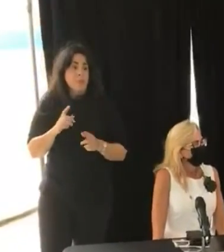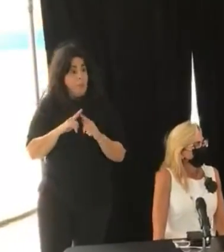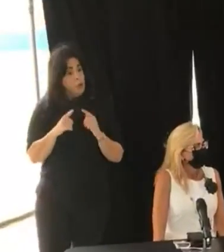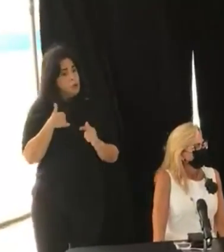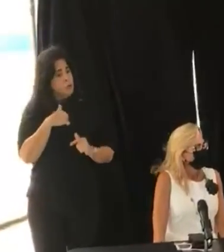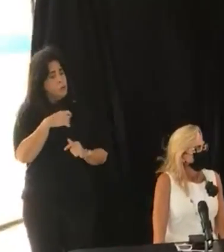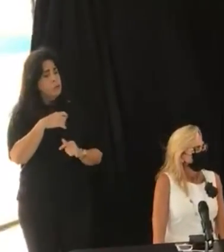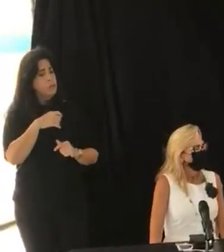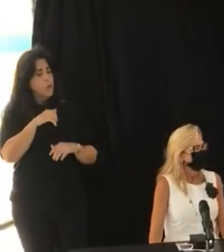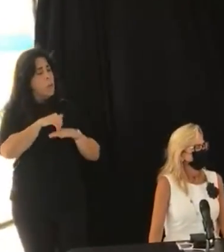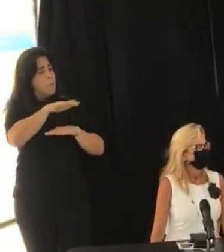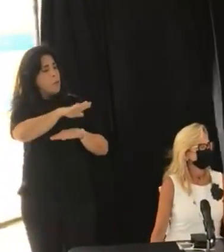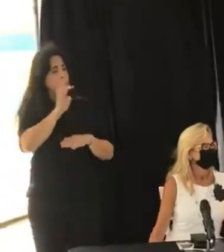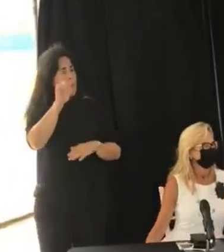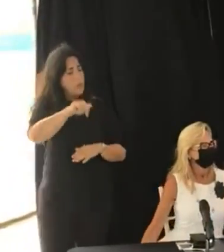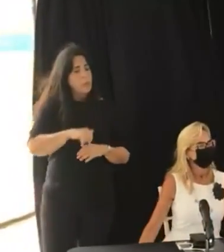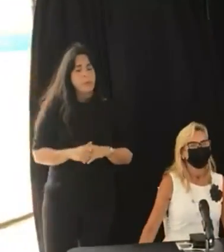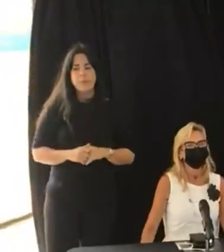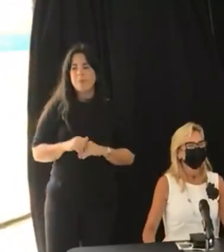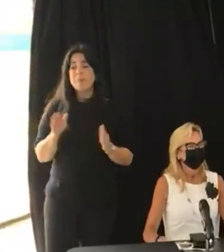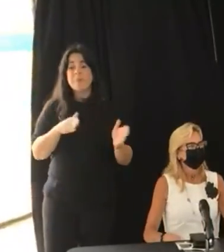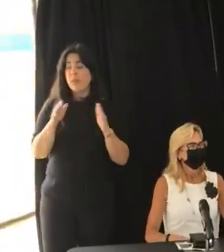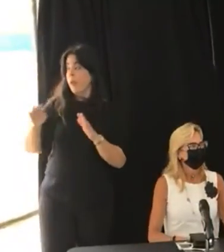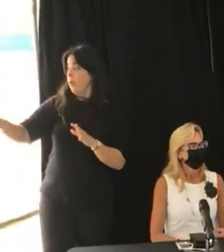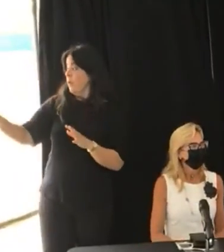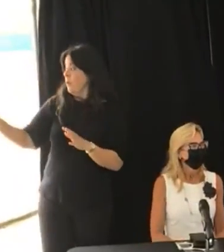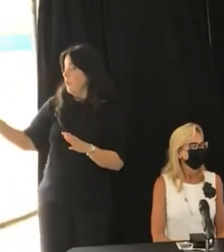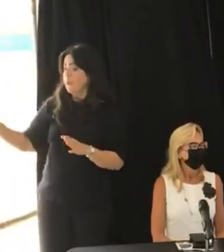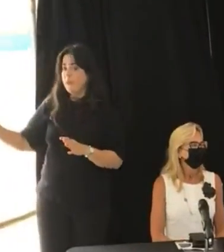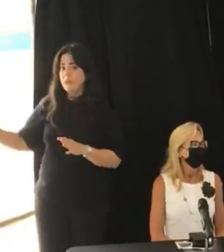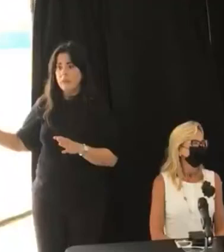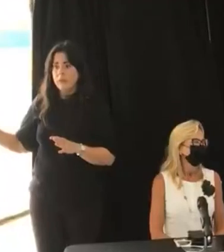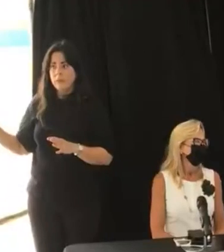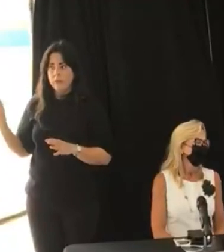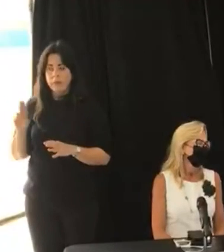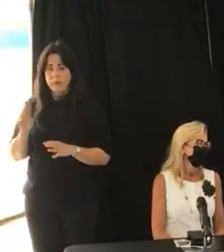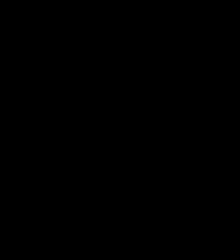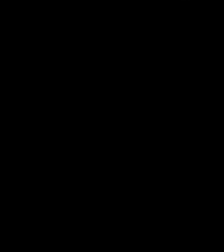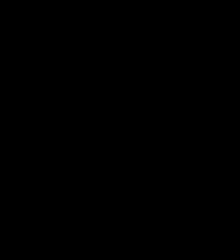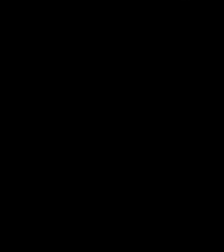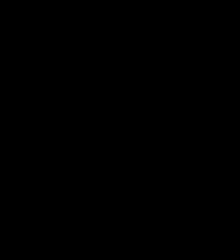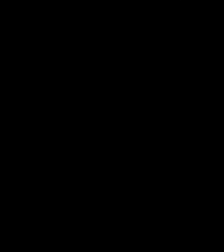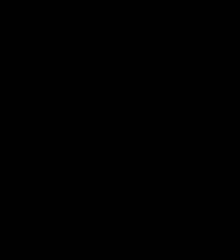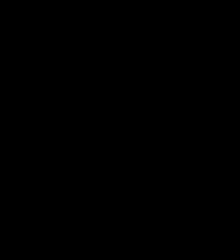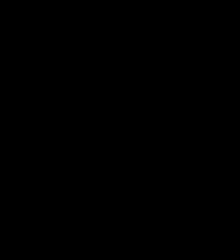te la voy a llegar. Continuamos con Univisión. Orlando Cruz. Secretario,